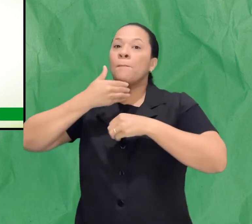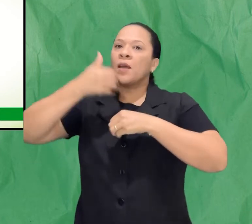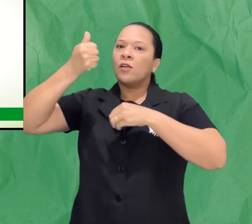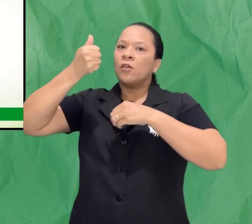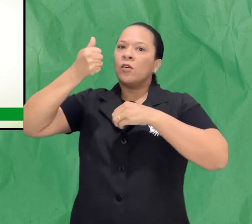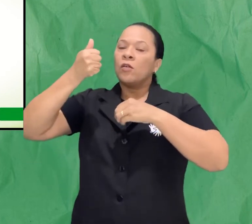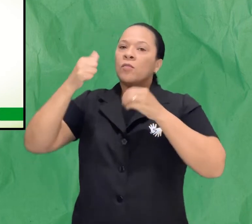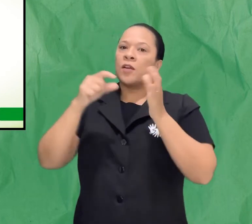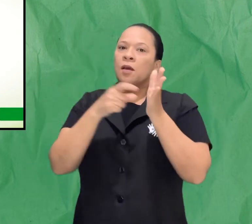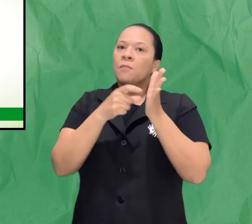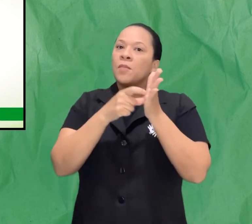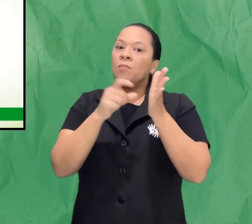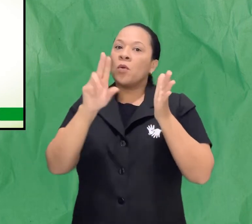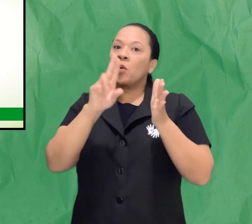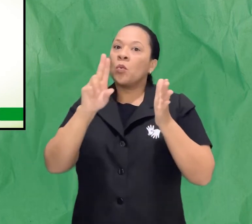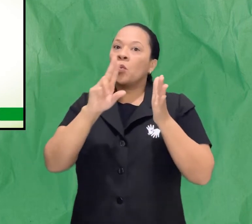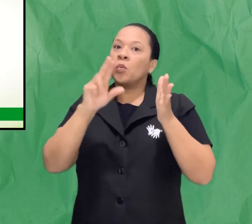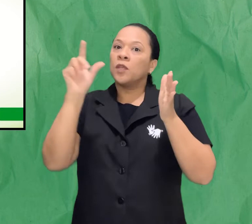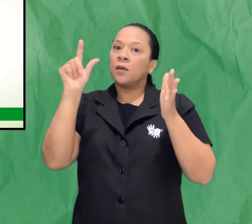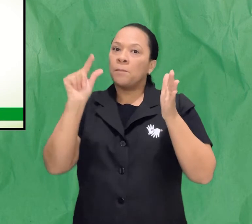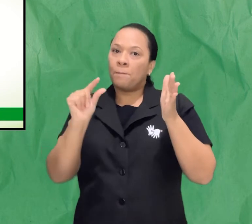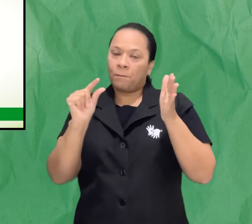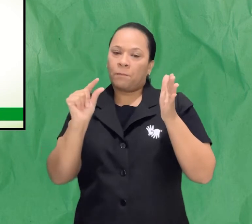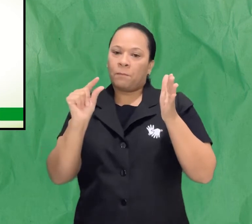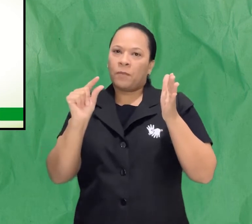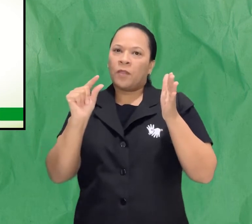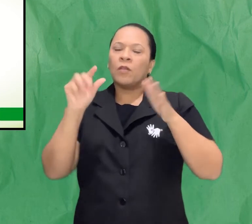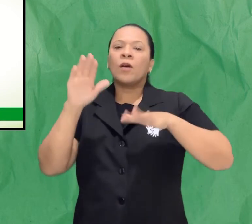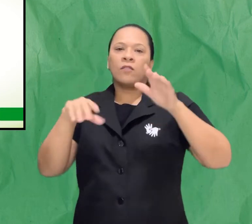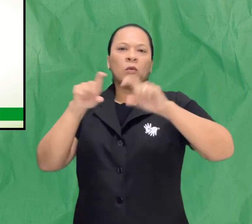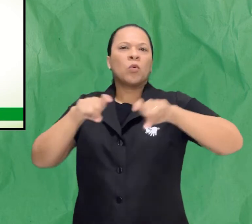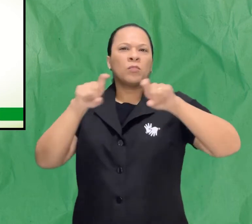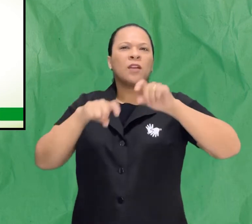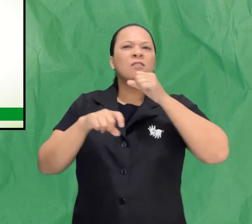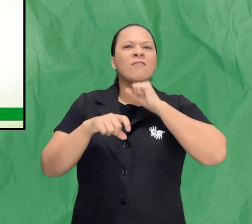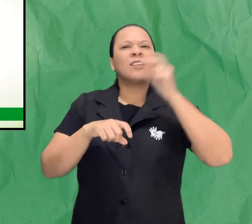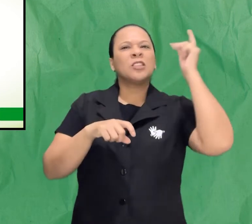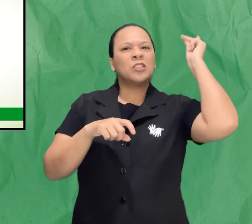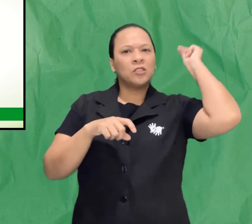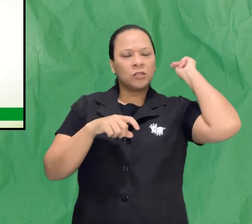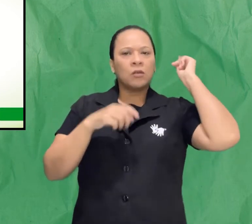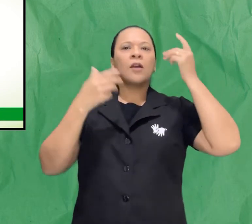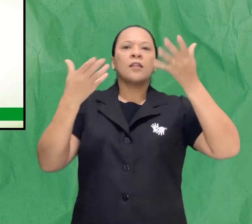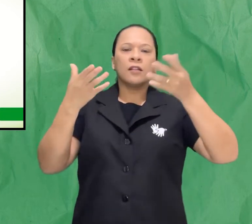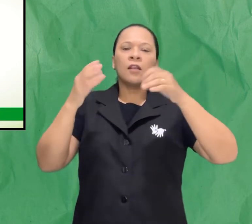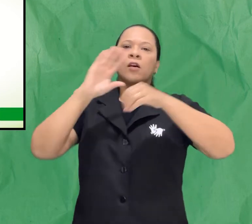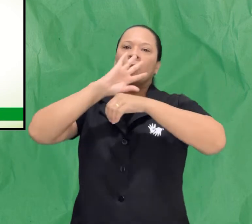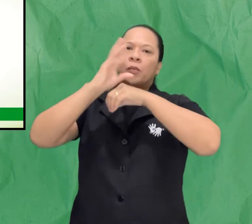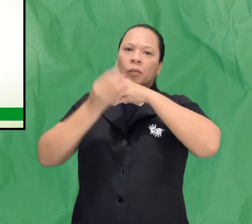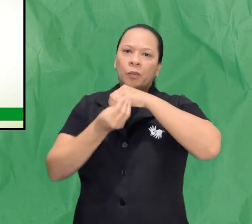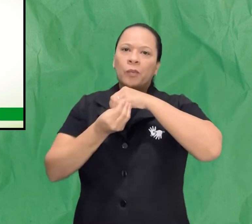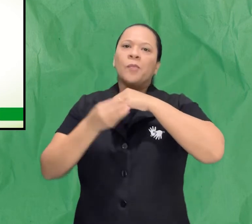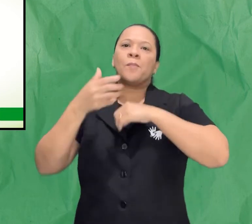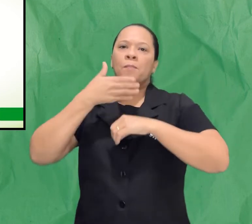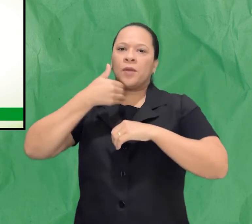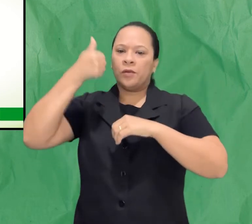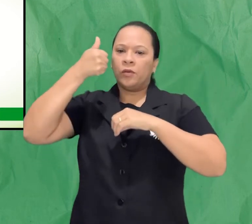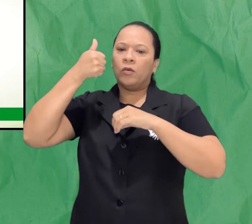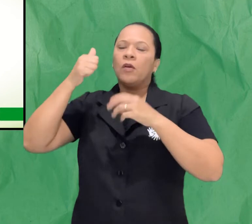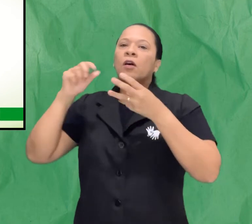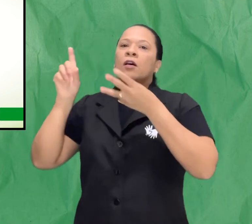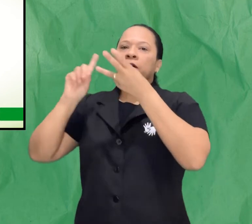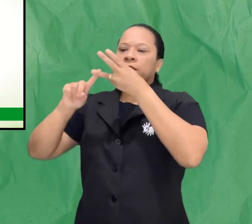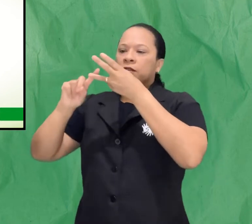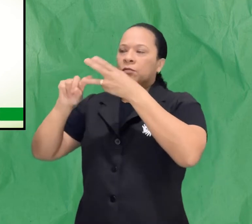um computador mais antigo com menos recurso. E eu tenho o Microsoft Edge, que é o navegador que já vem